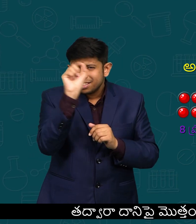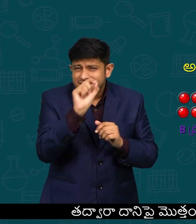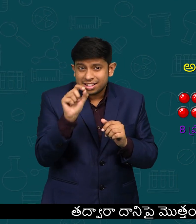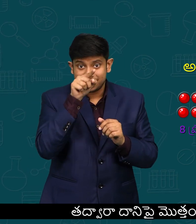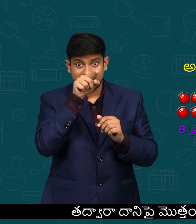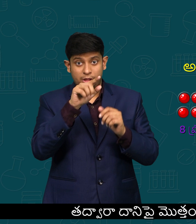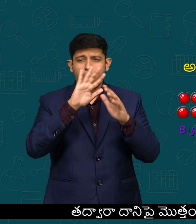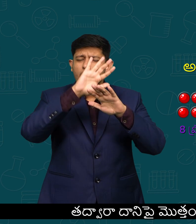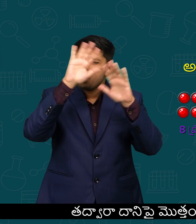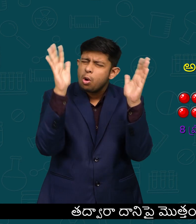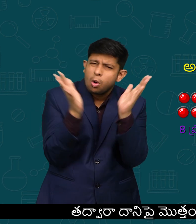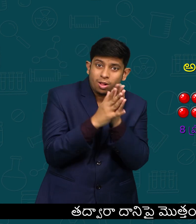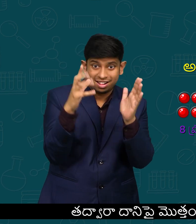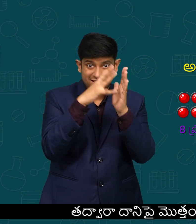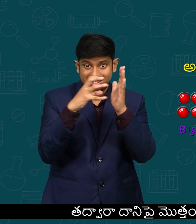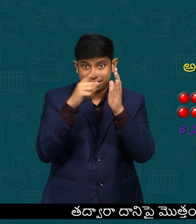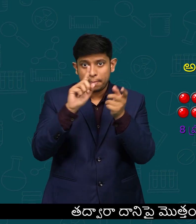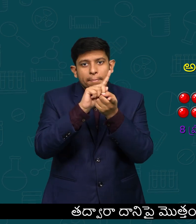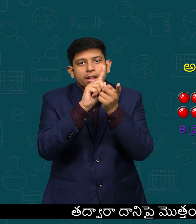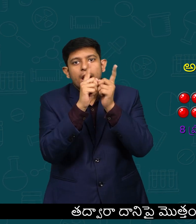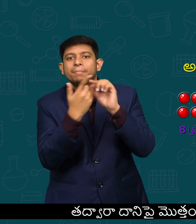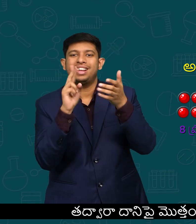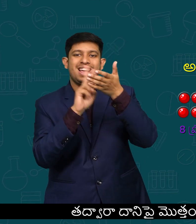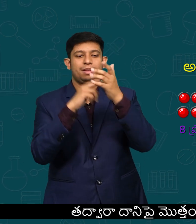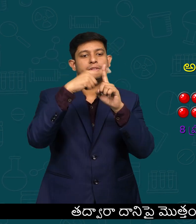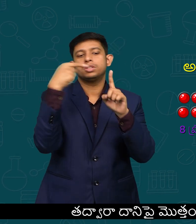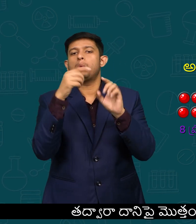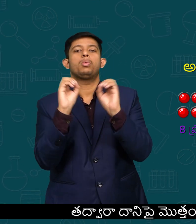తద్వారా దానిపై మొత్తం ఛార్జ్ తటస్థంగా మారుతుంది.